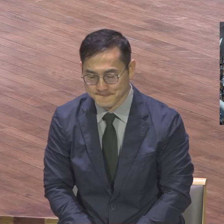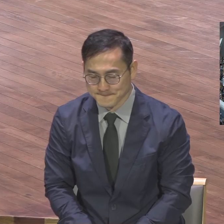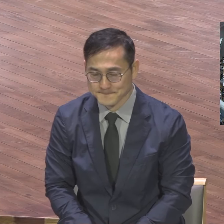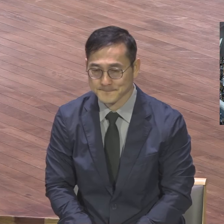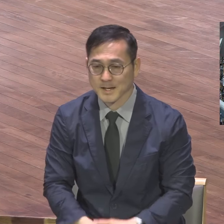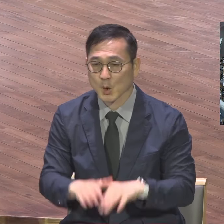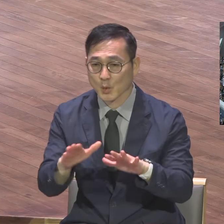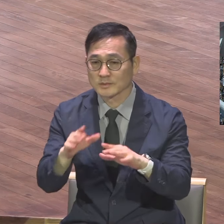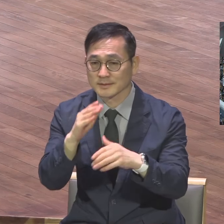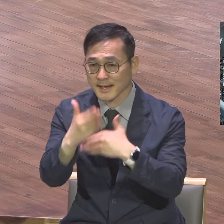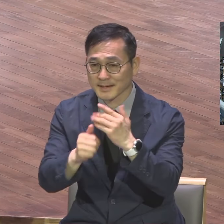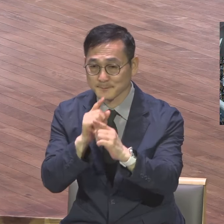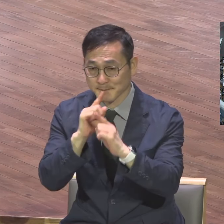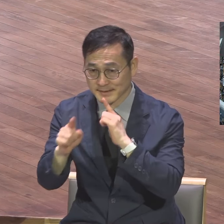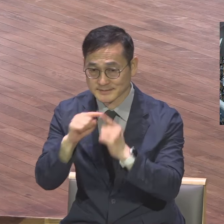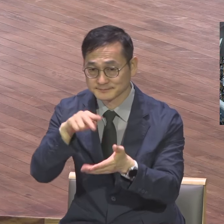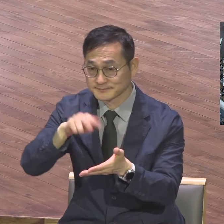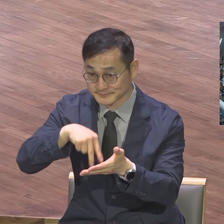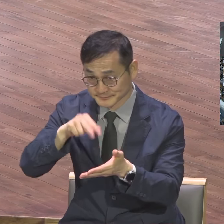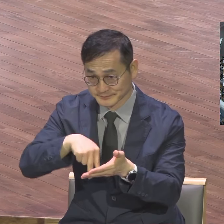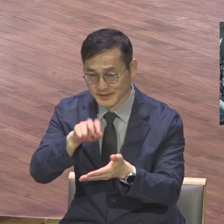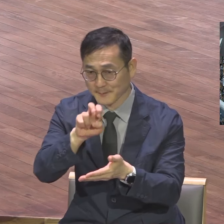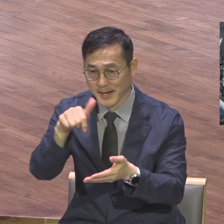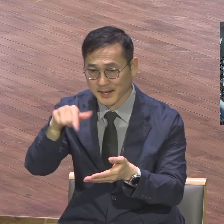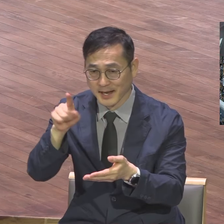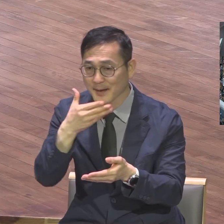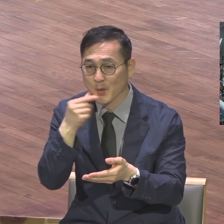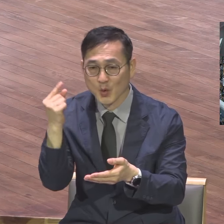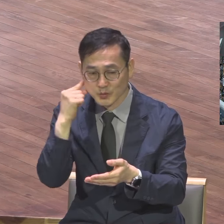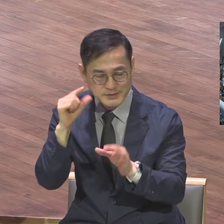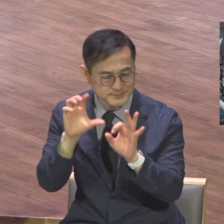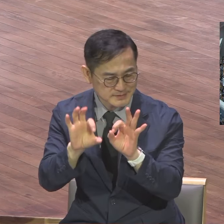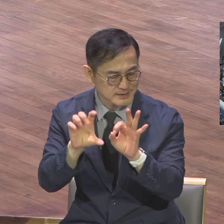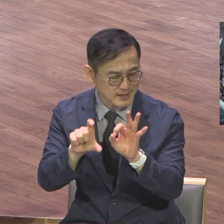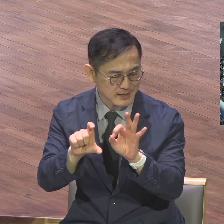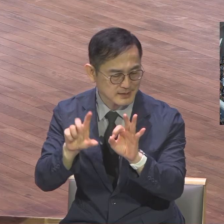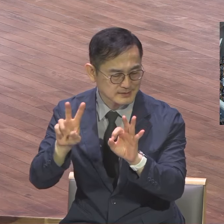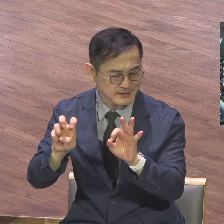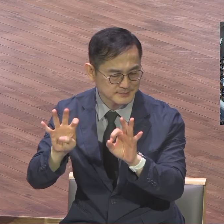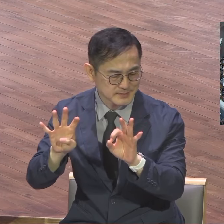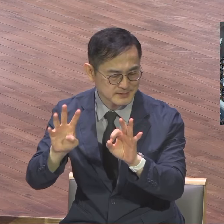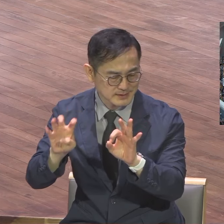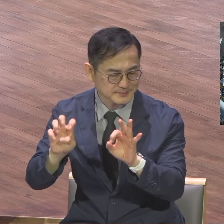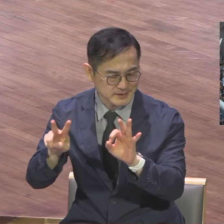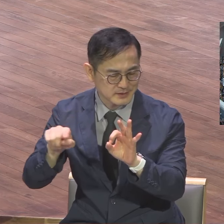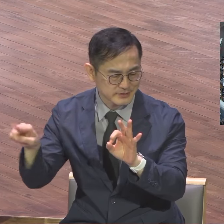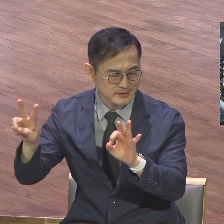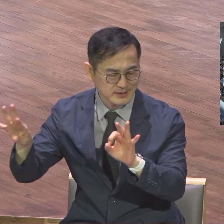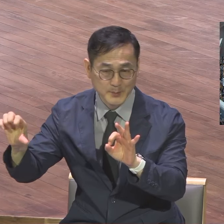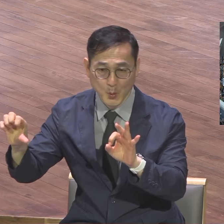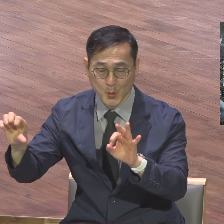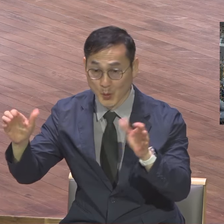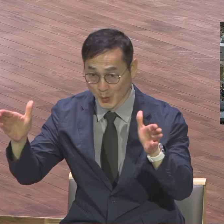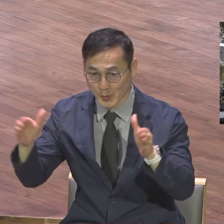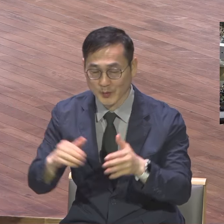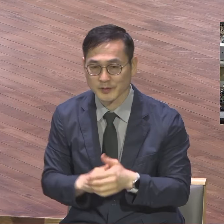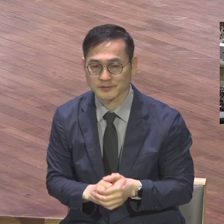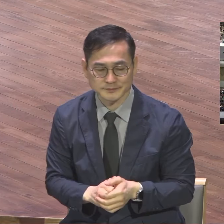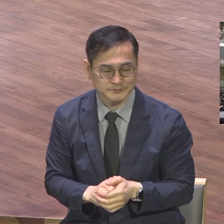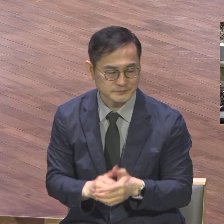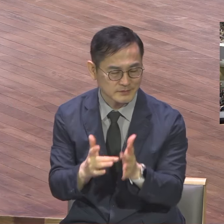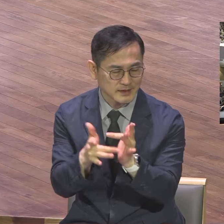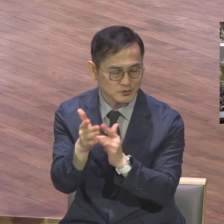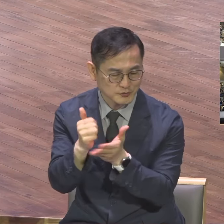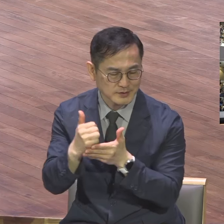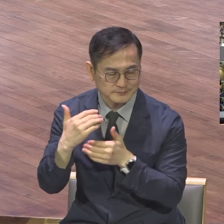오늘 은혜 받고 성취될 하나님의 말씀은 마가복음 10장 42절에서 45절까지의 말씀입니다.